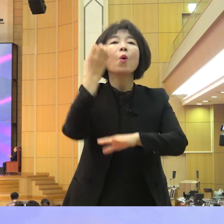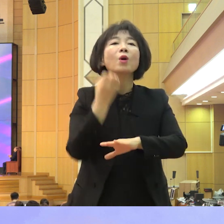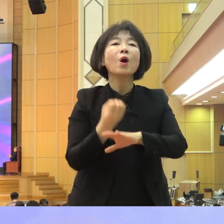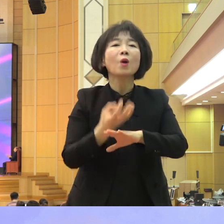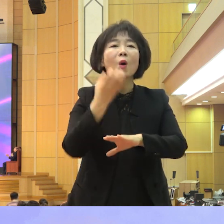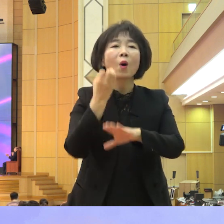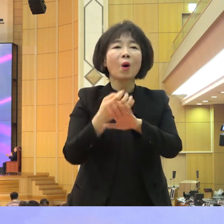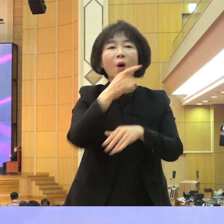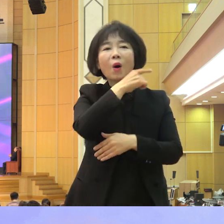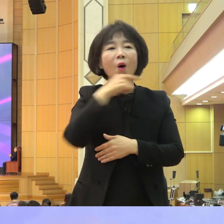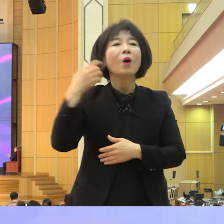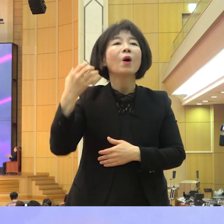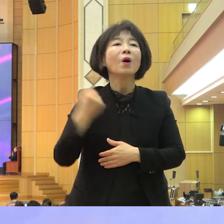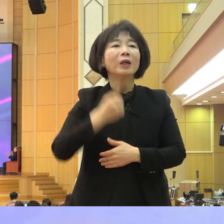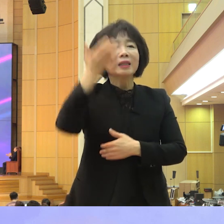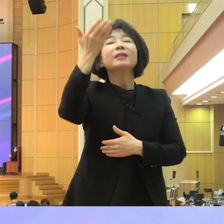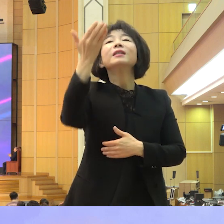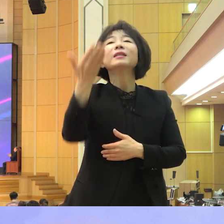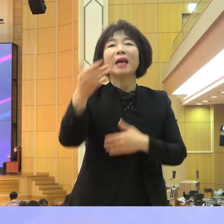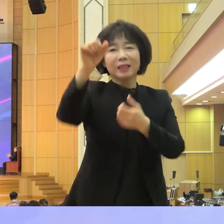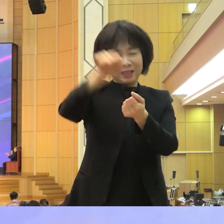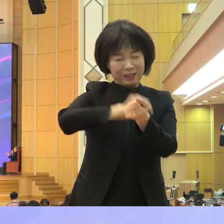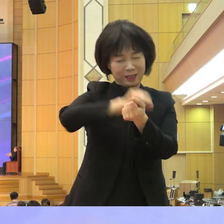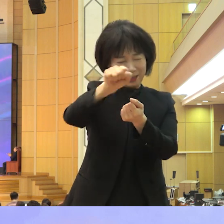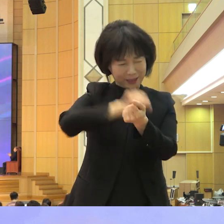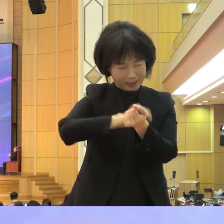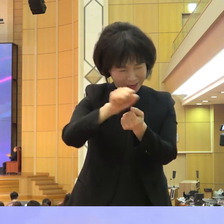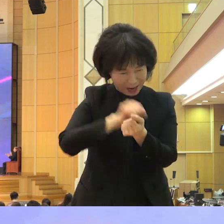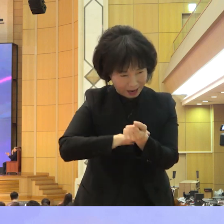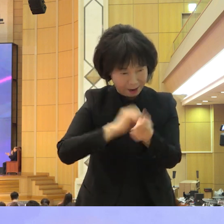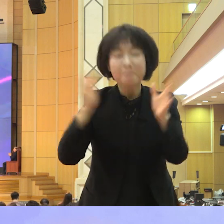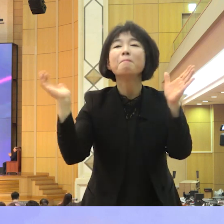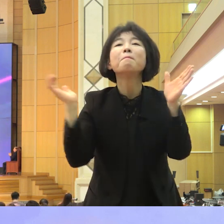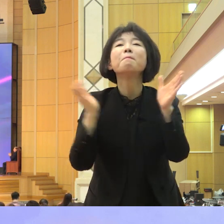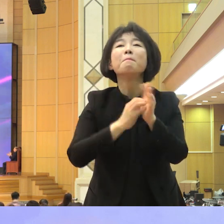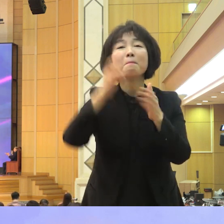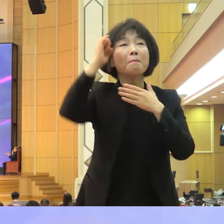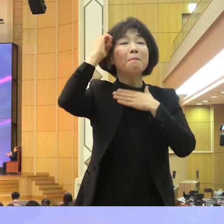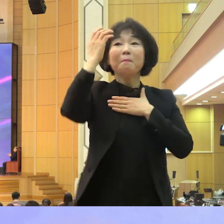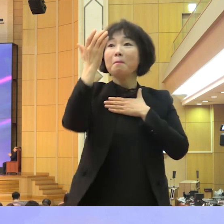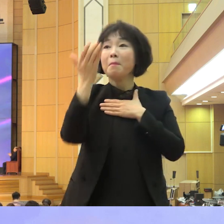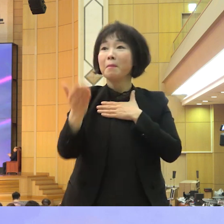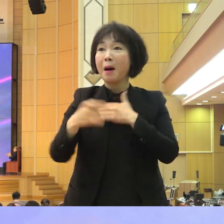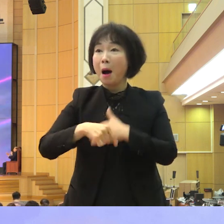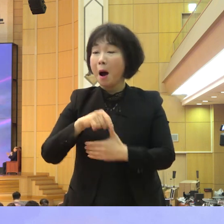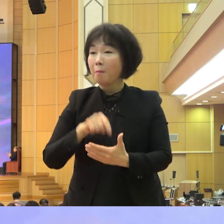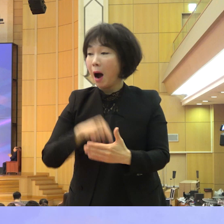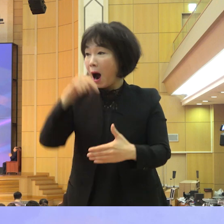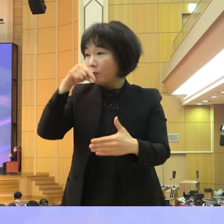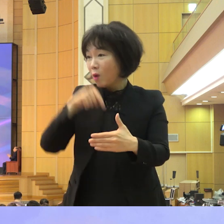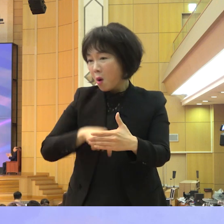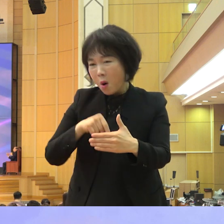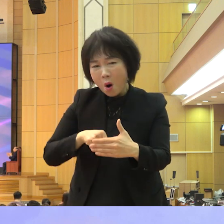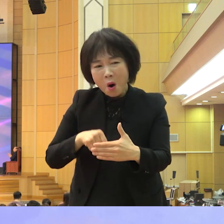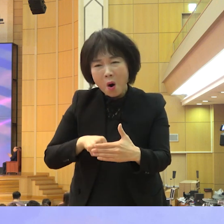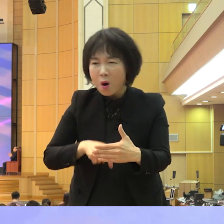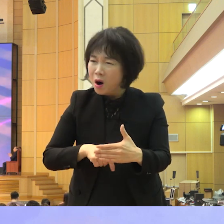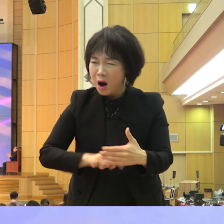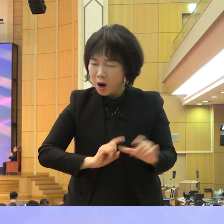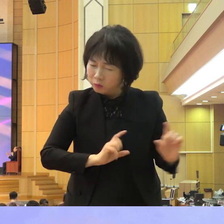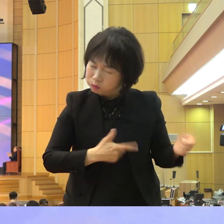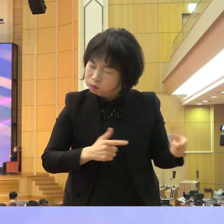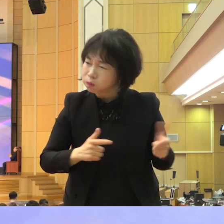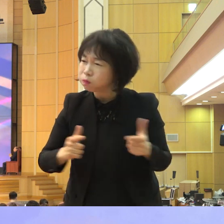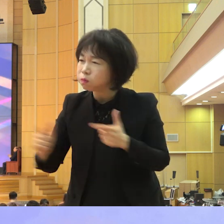예수의 보혈로 그대는 씻기어 있는가.